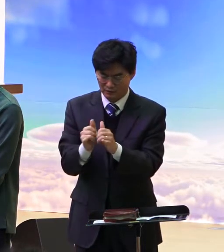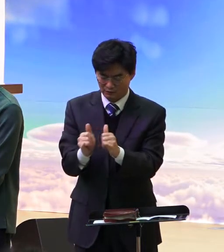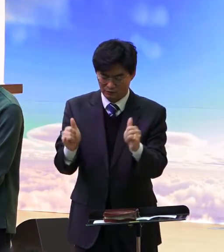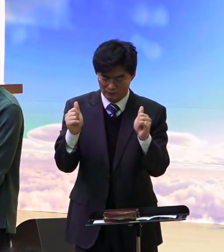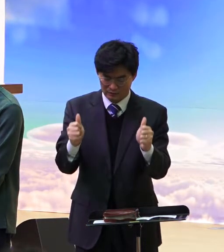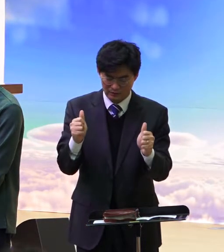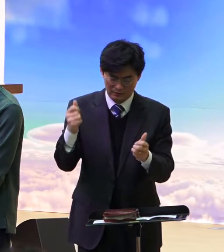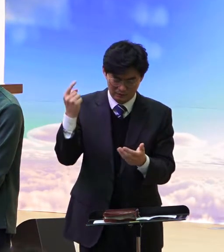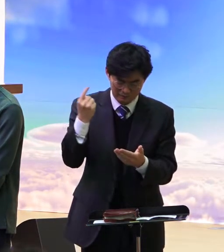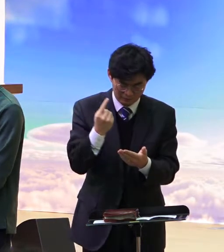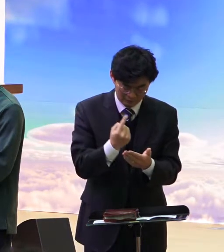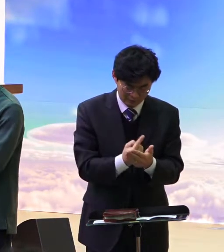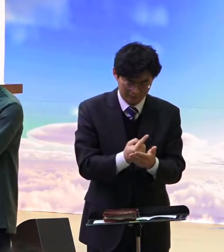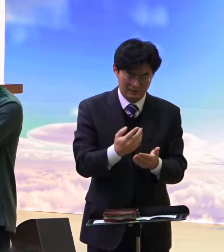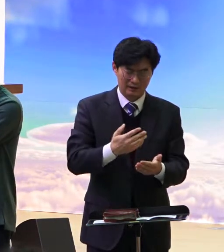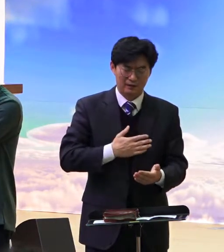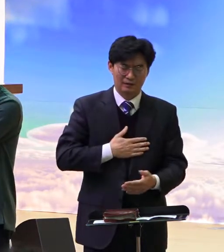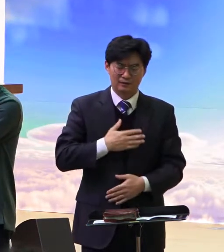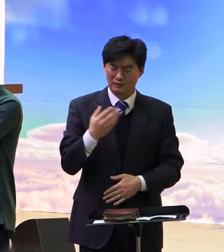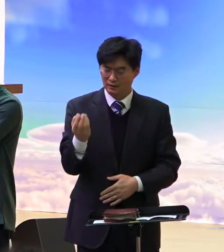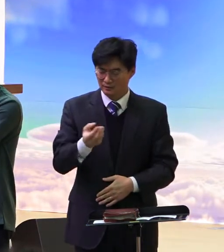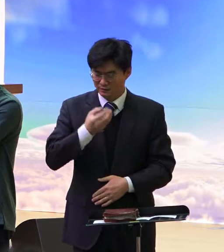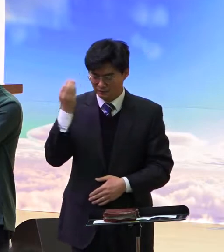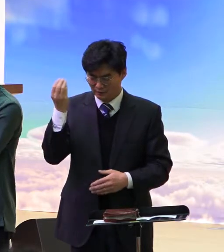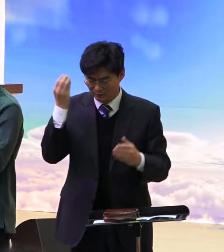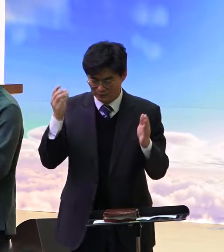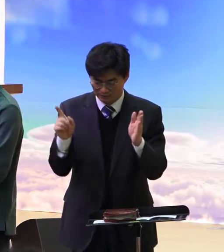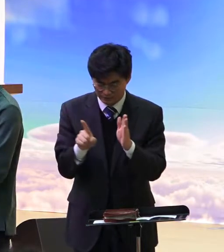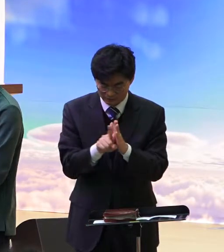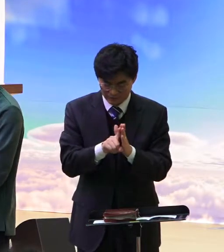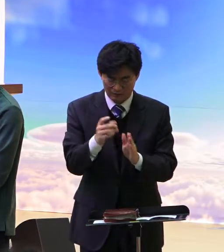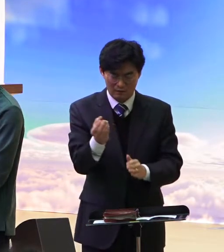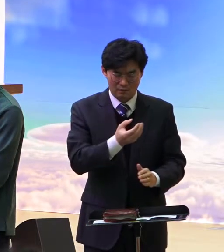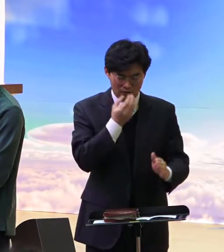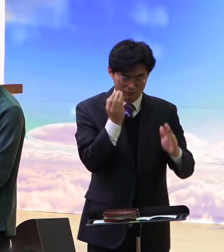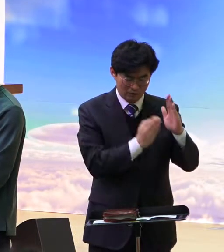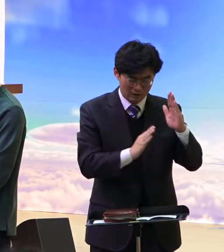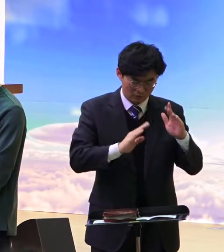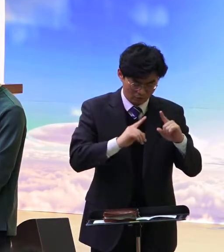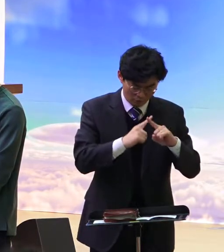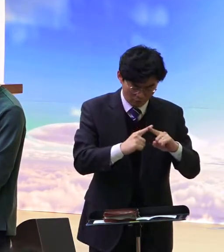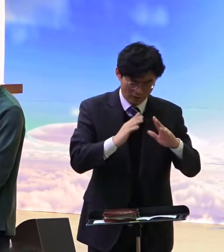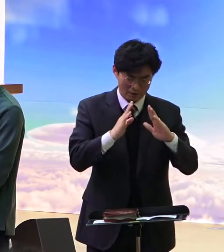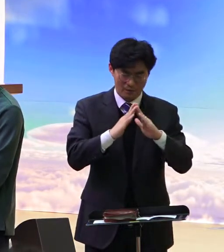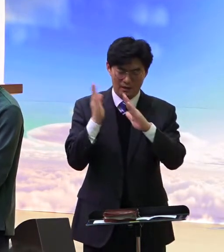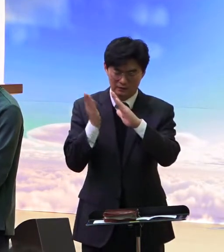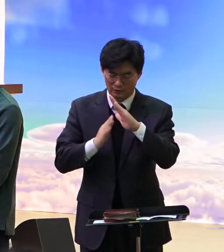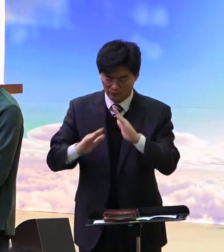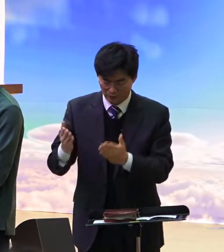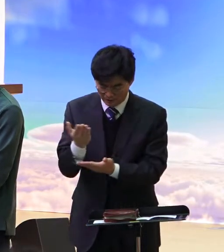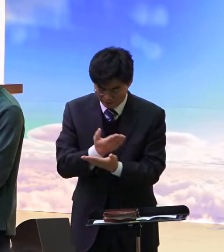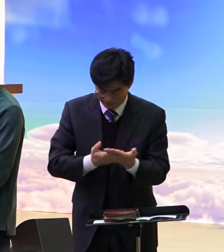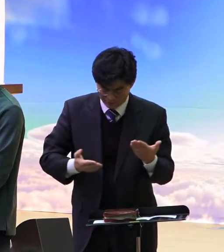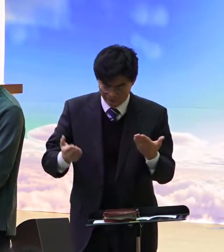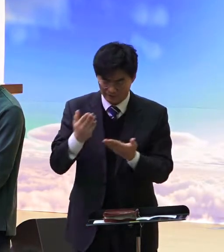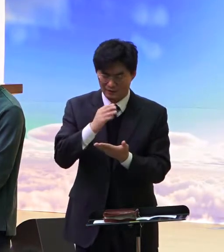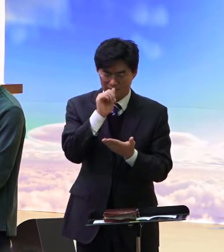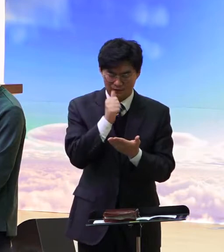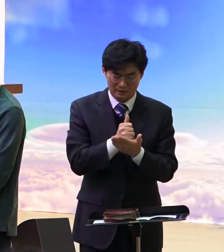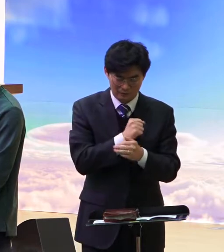자와 죽은 자를 심판하러 오십니다. 나는 성령을 부르며 거룩한 공교회와 성도의